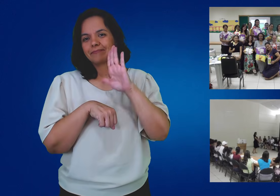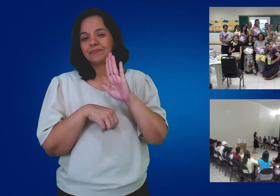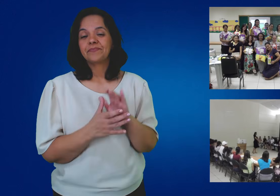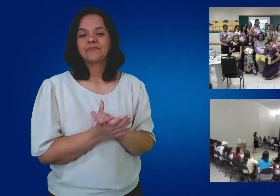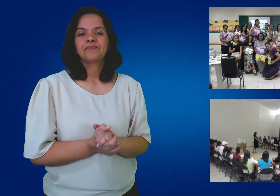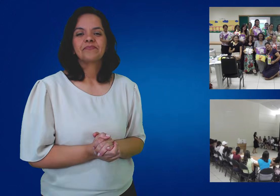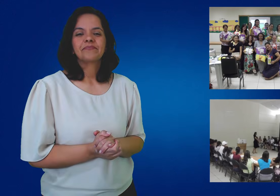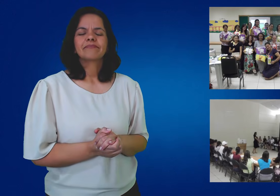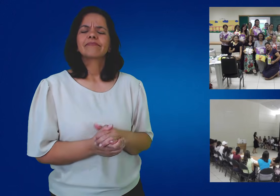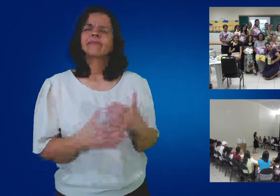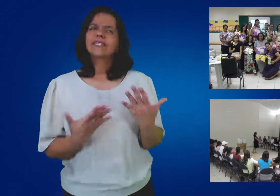30.